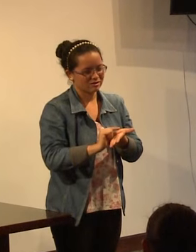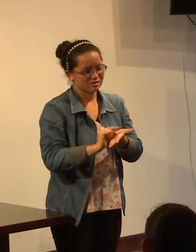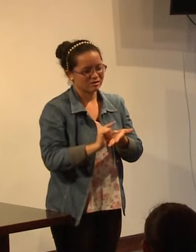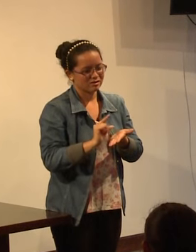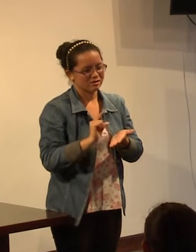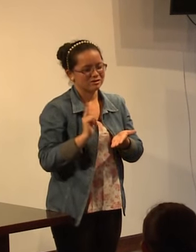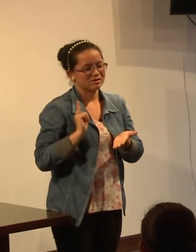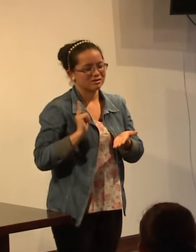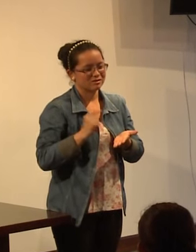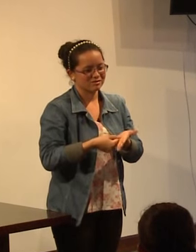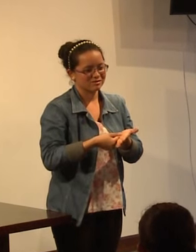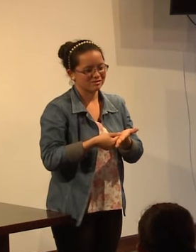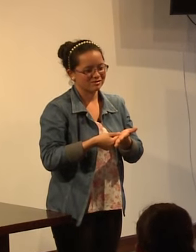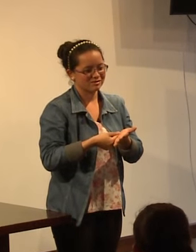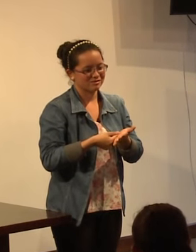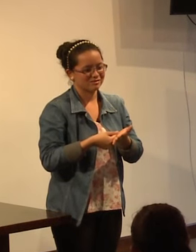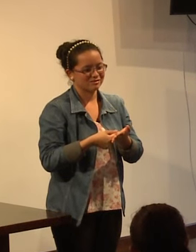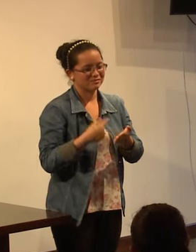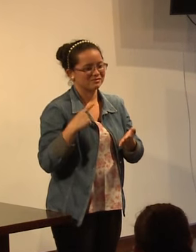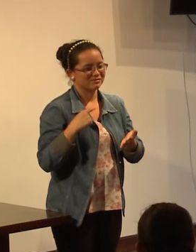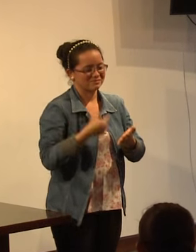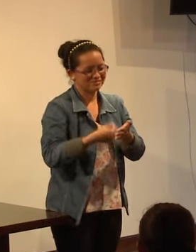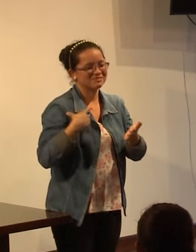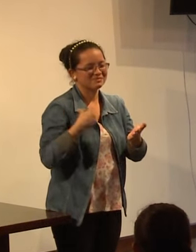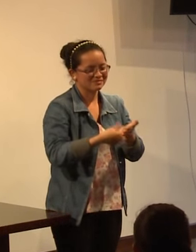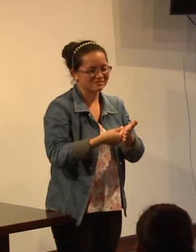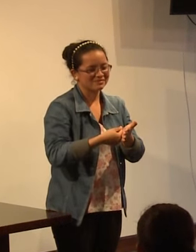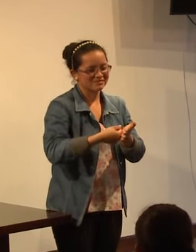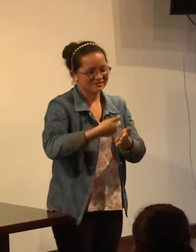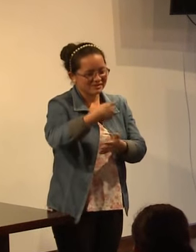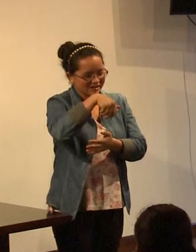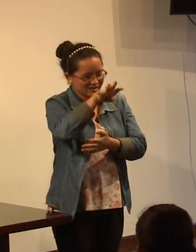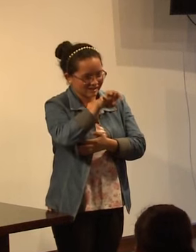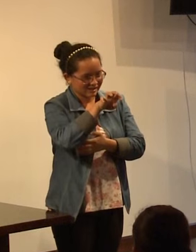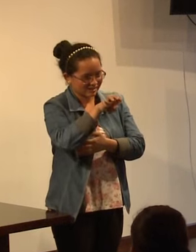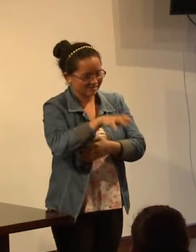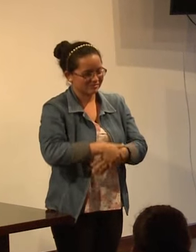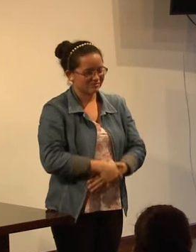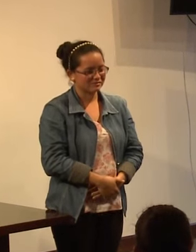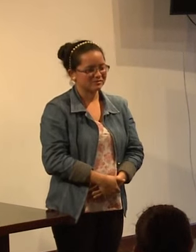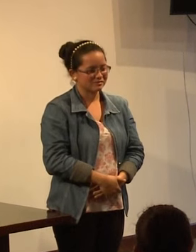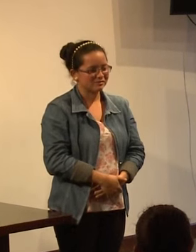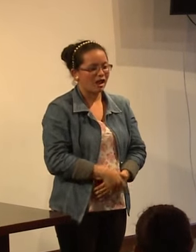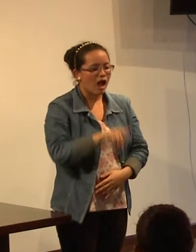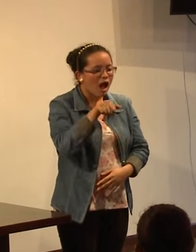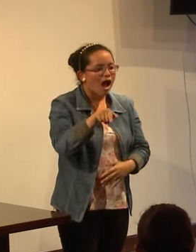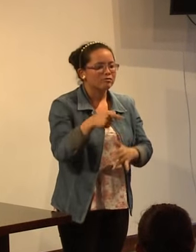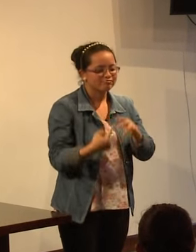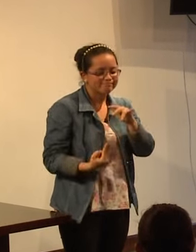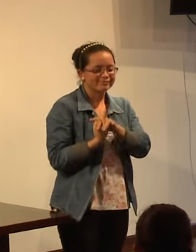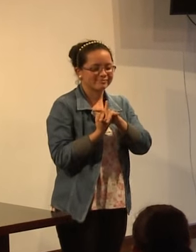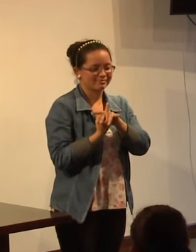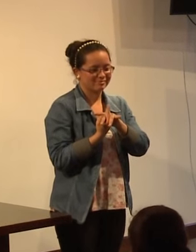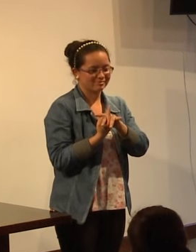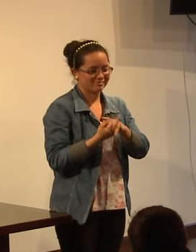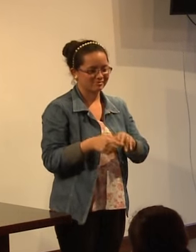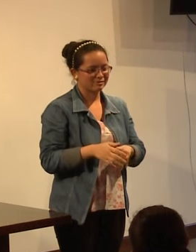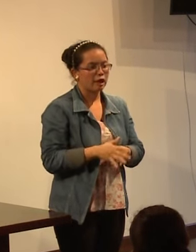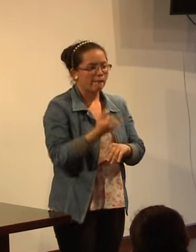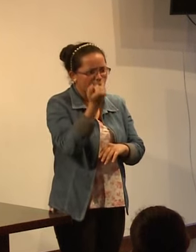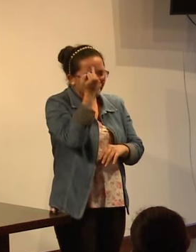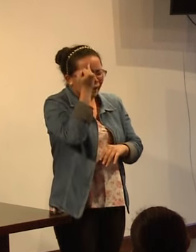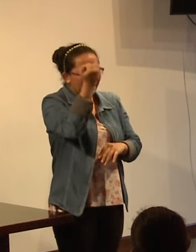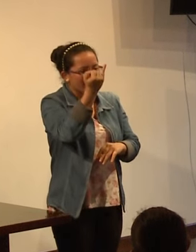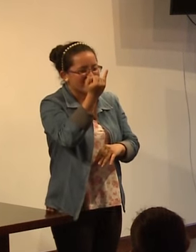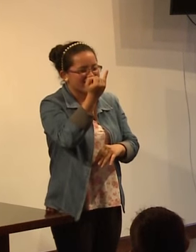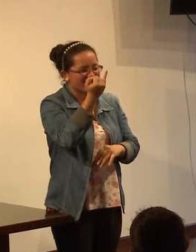cuestión de, imagínense el invento tan tremendo que trae eso para la humanidad. ¿Ustedes se imaginan donde Cristóbal Colón